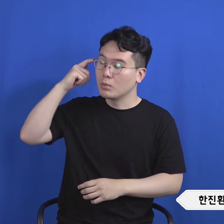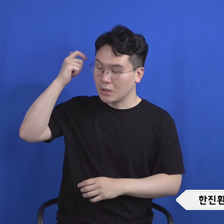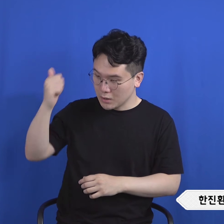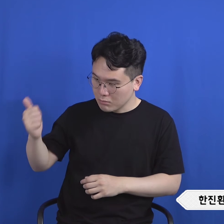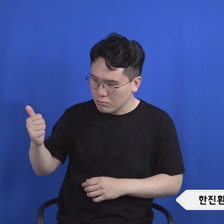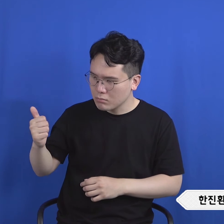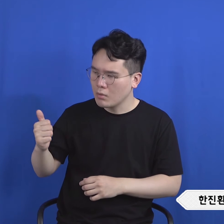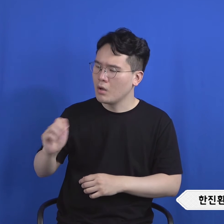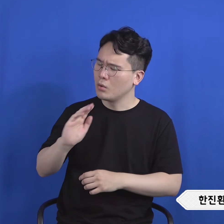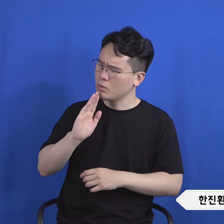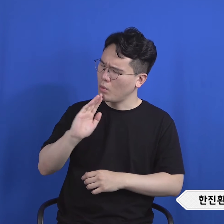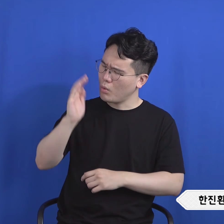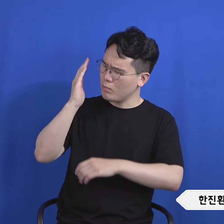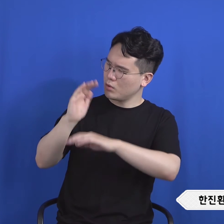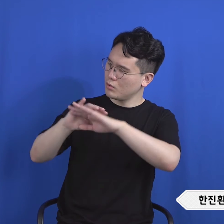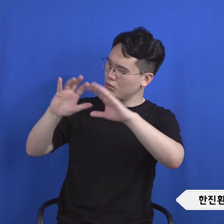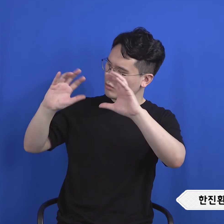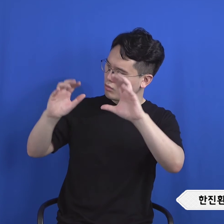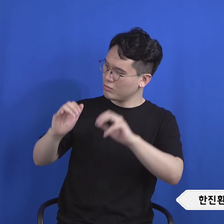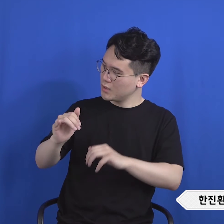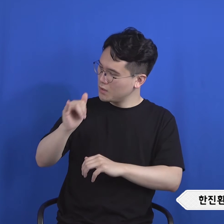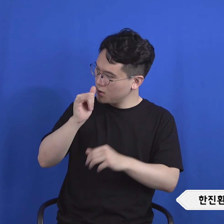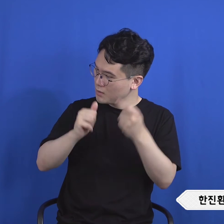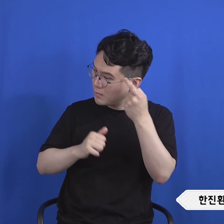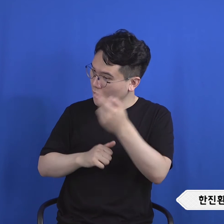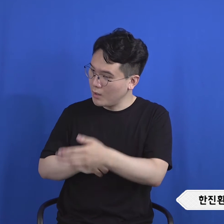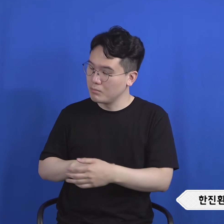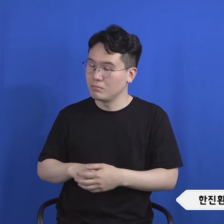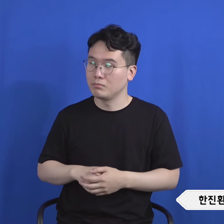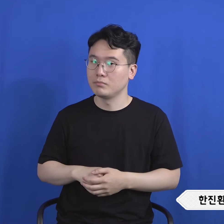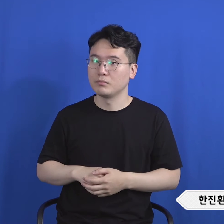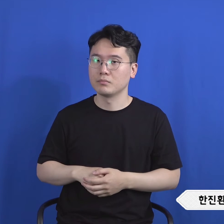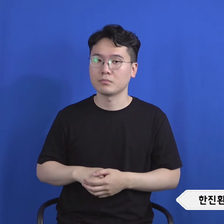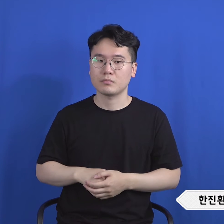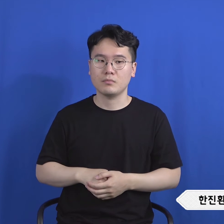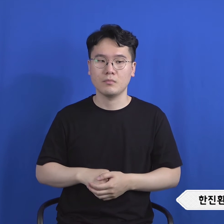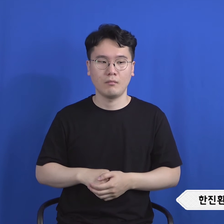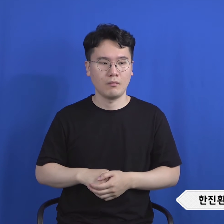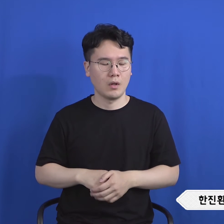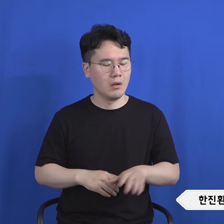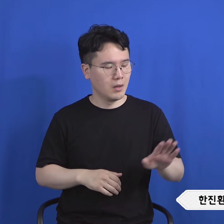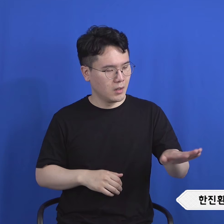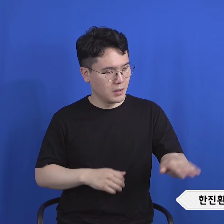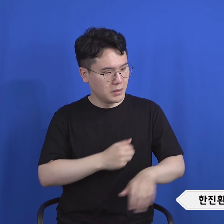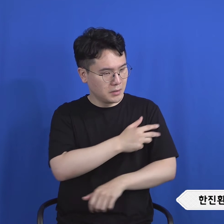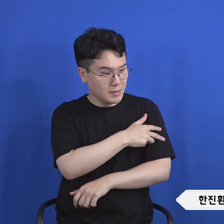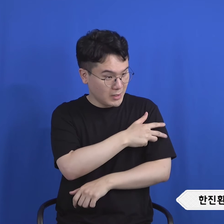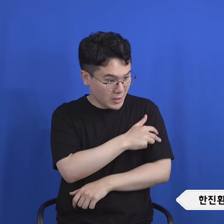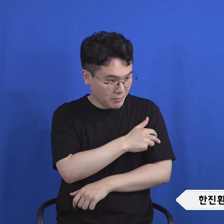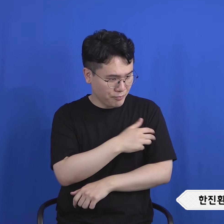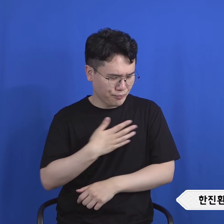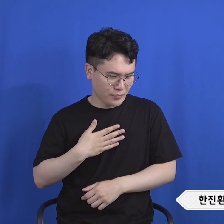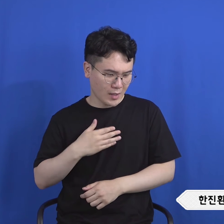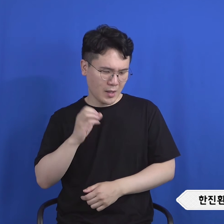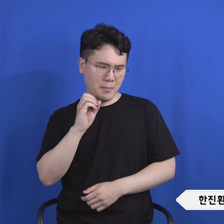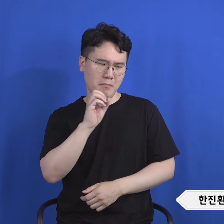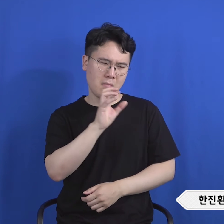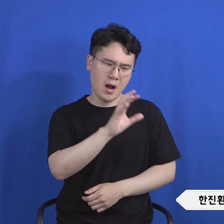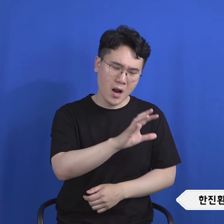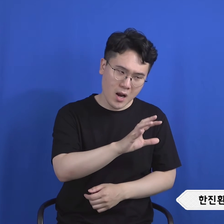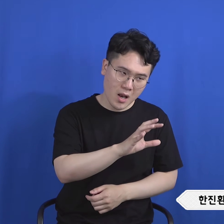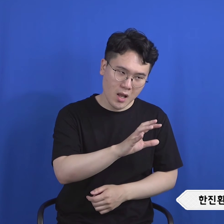있습니까? 묻습니다. 목사님이 집사님, 제 말을 들으려고 하지